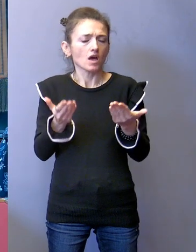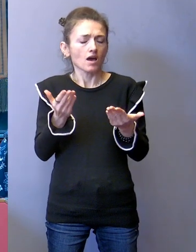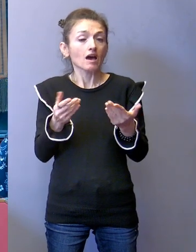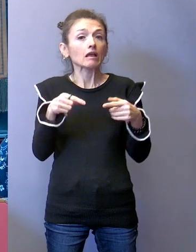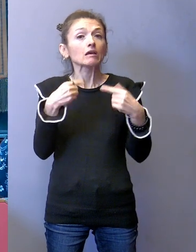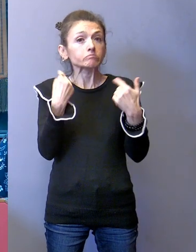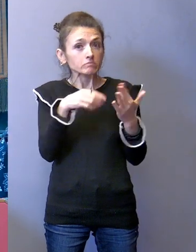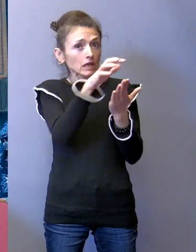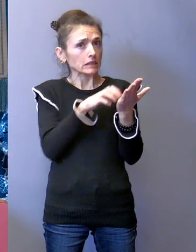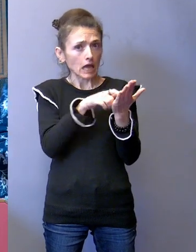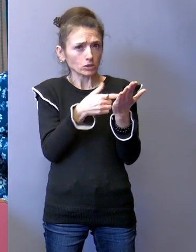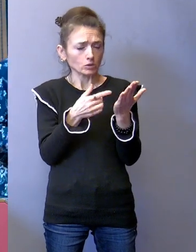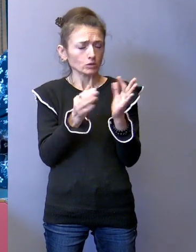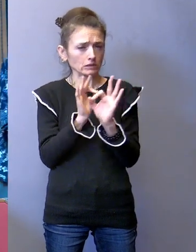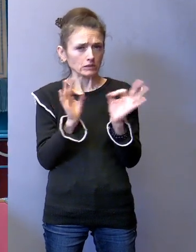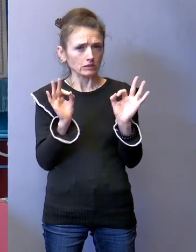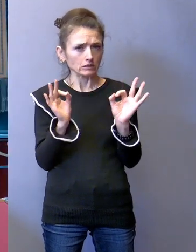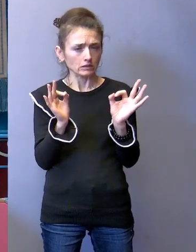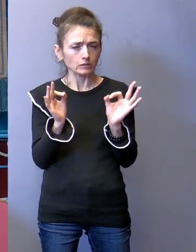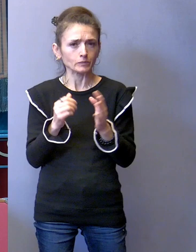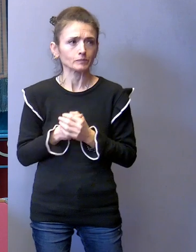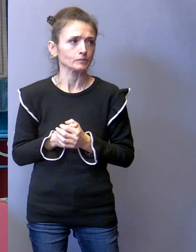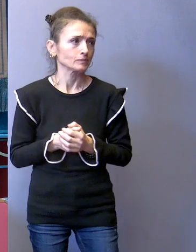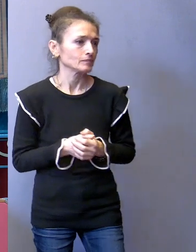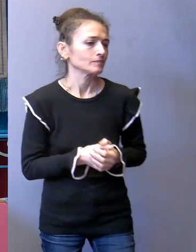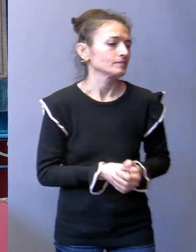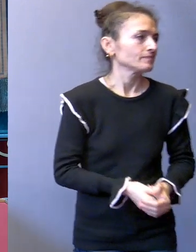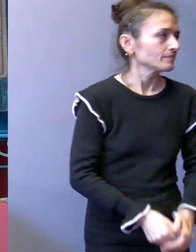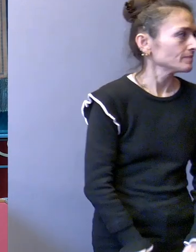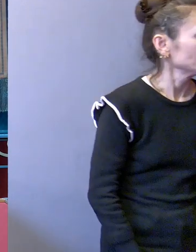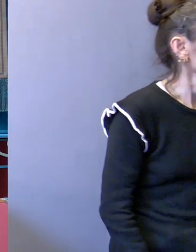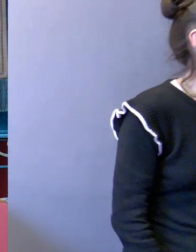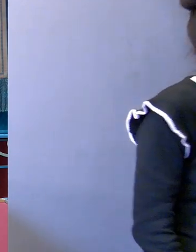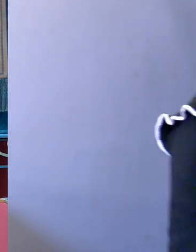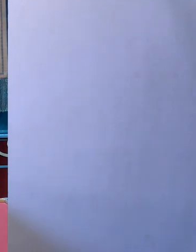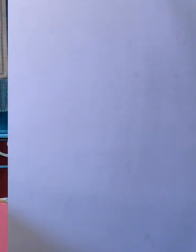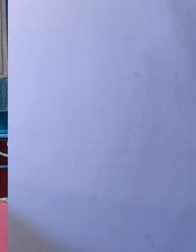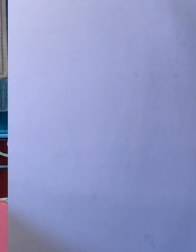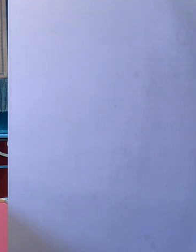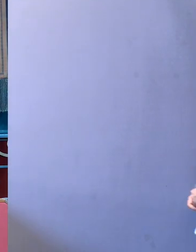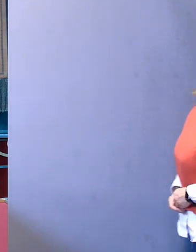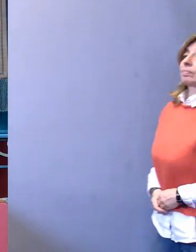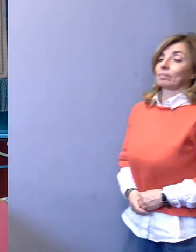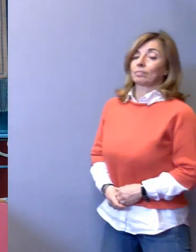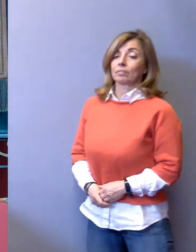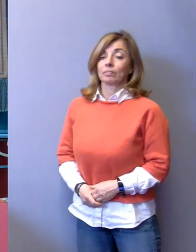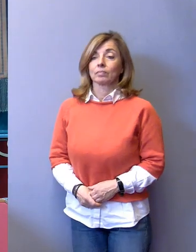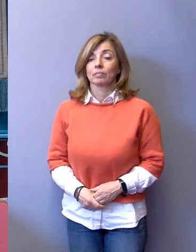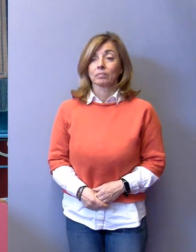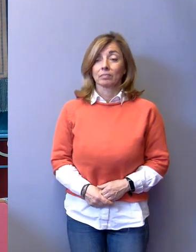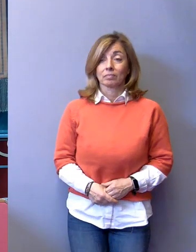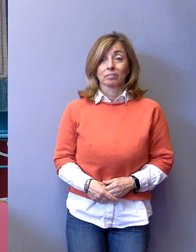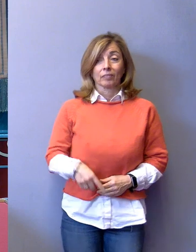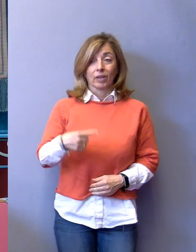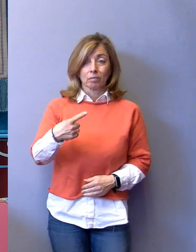bene allora come prevede l'articolo 17 comma 8 a decidere